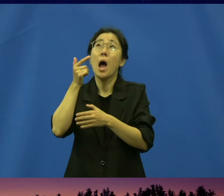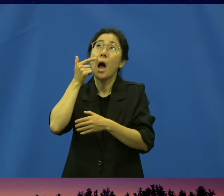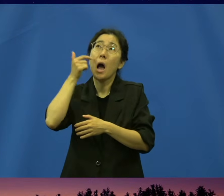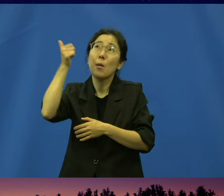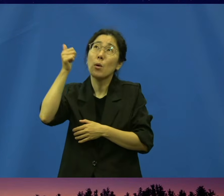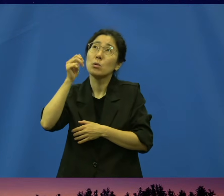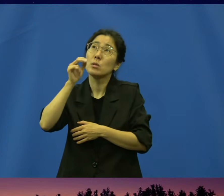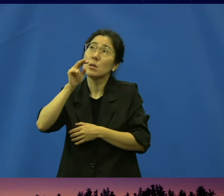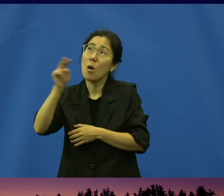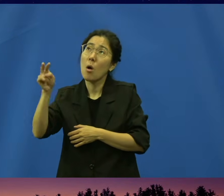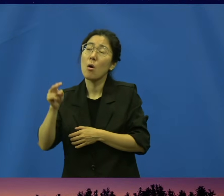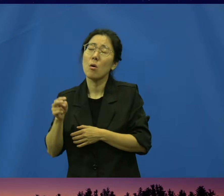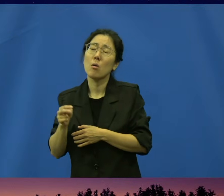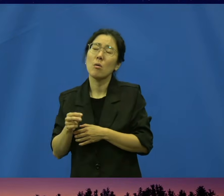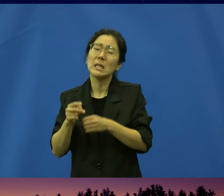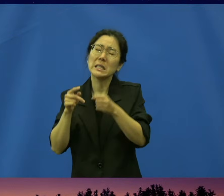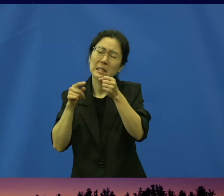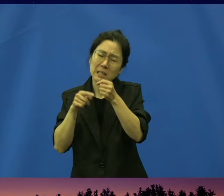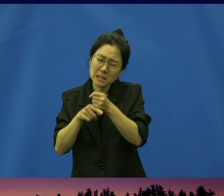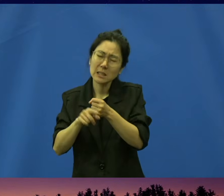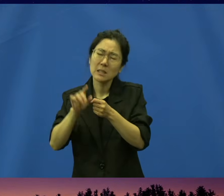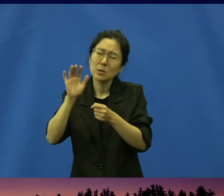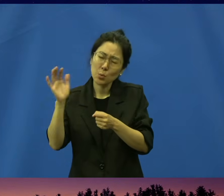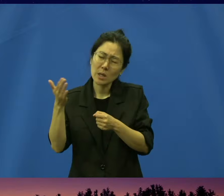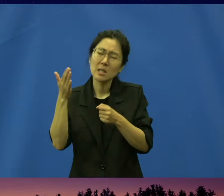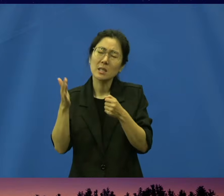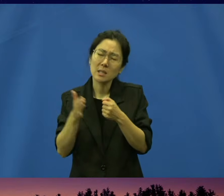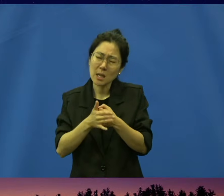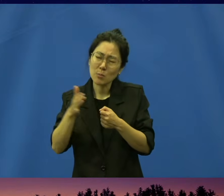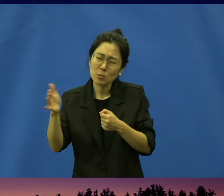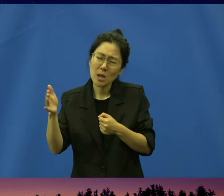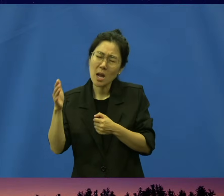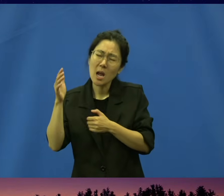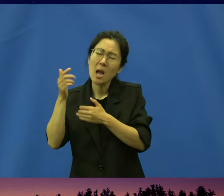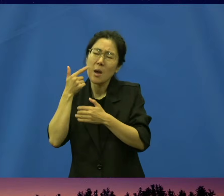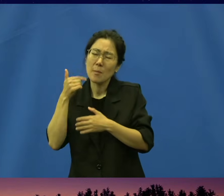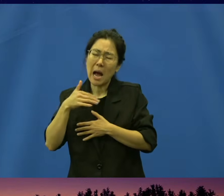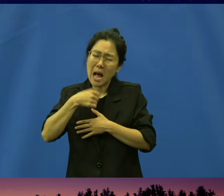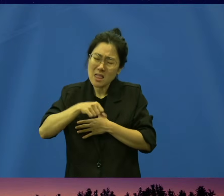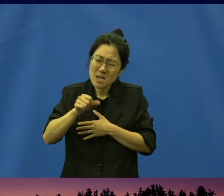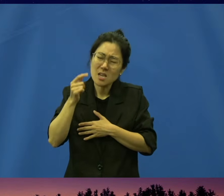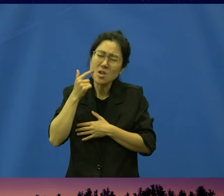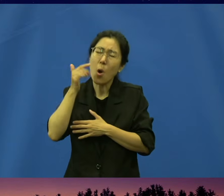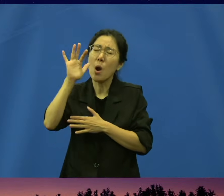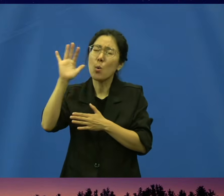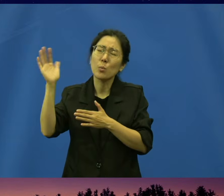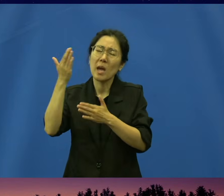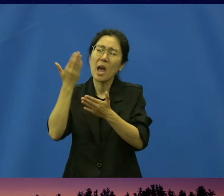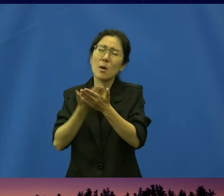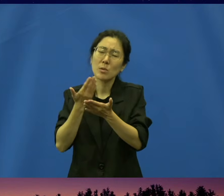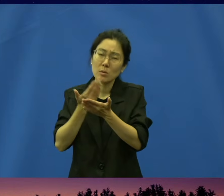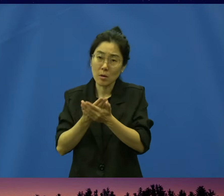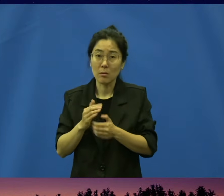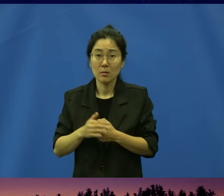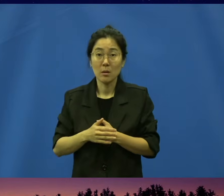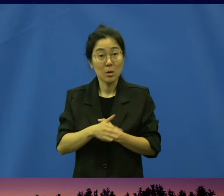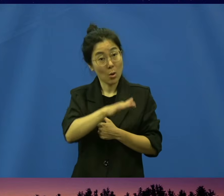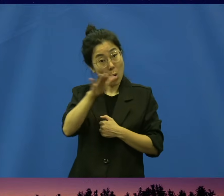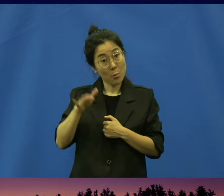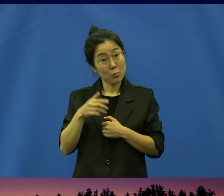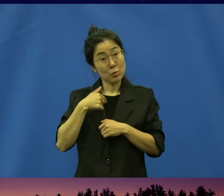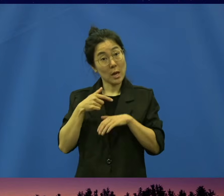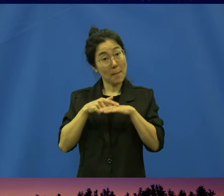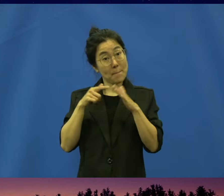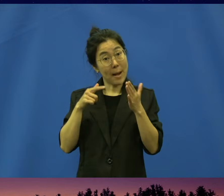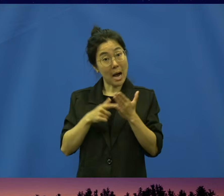아들을 영화롭게 하사 아버지를 영화롭게 하게 하옵소서 하고 기도했습니다. 기도할 때 우리의 마음 자세, 우리의